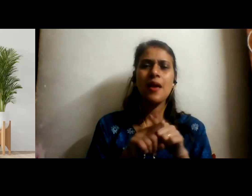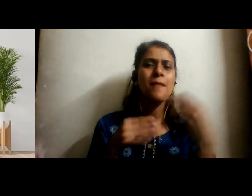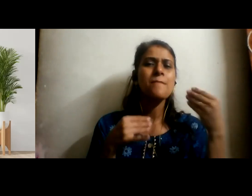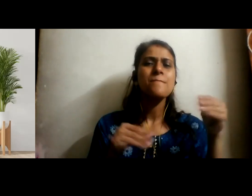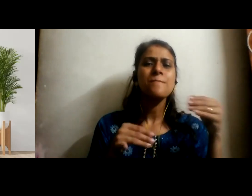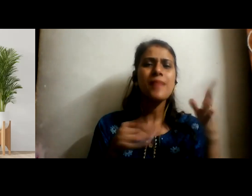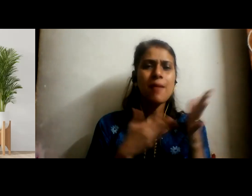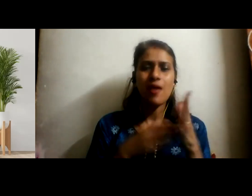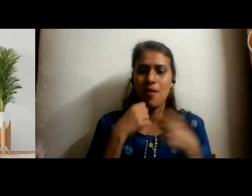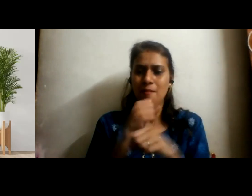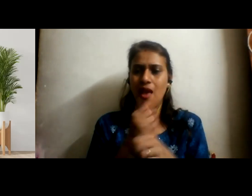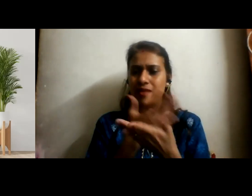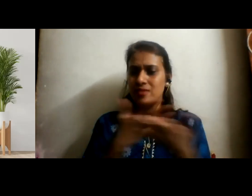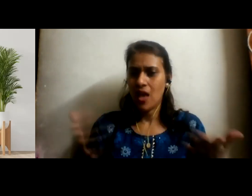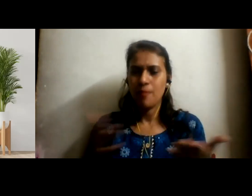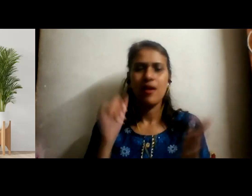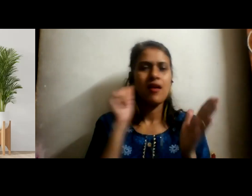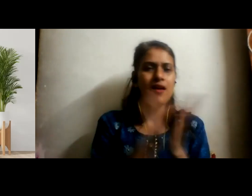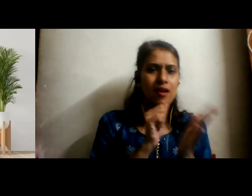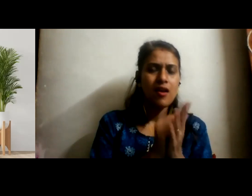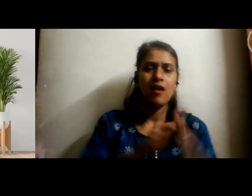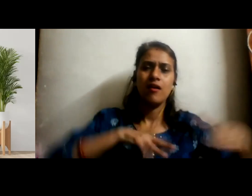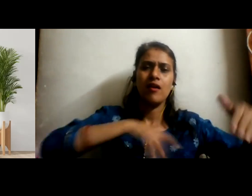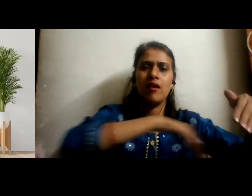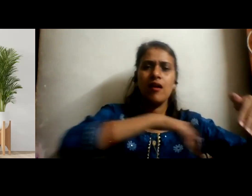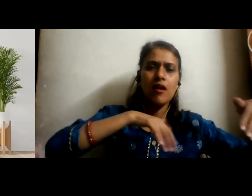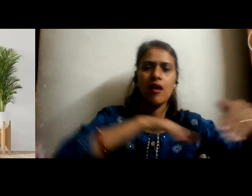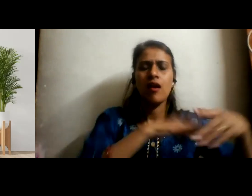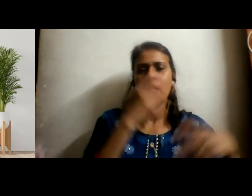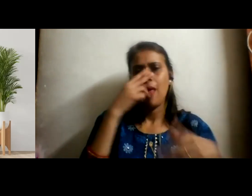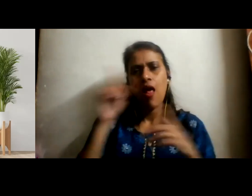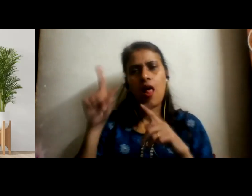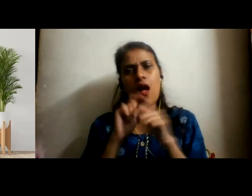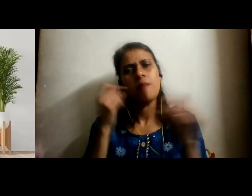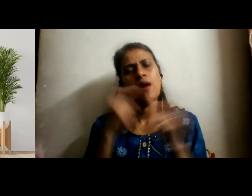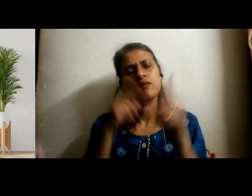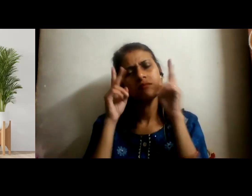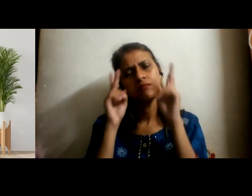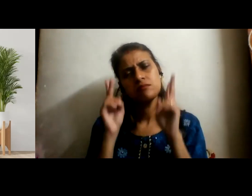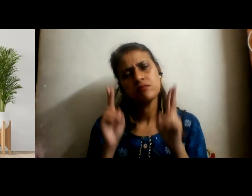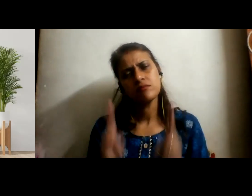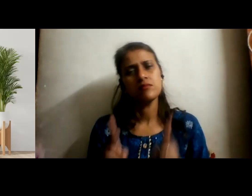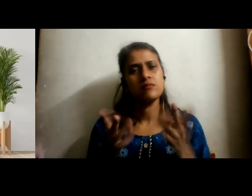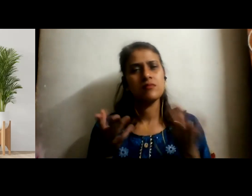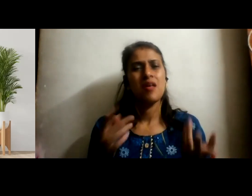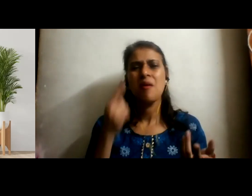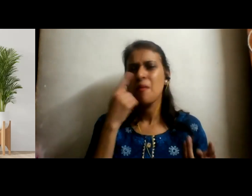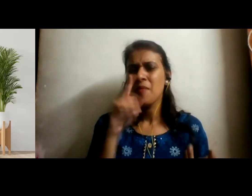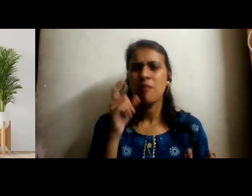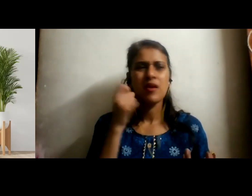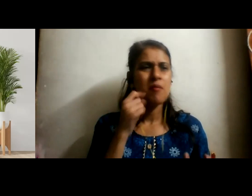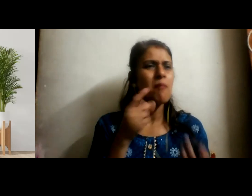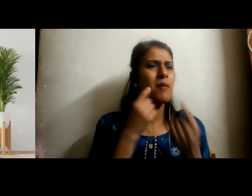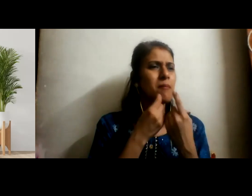ये लिफाफे और यही सब चीजें, म्यूजिक में तबला बजा लो, बस यही दो तीन चीजों के अराउंड रहता है। और अब पेरेंट भी इतने,